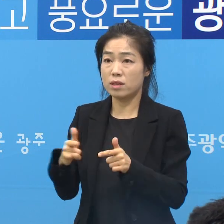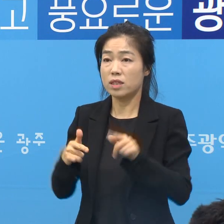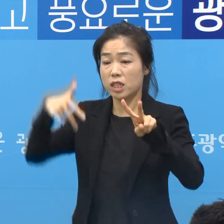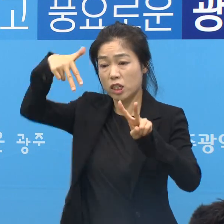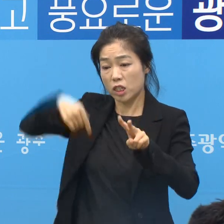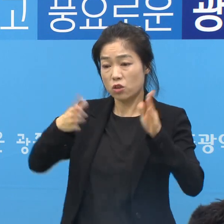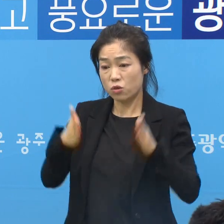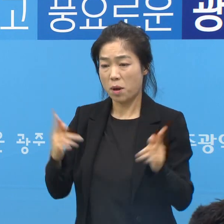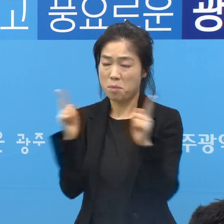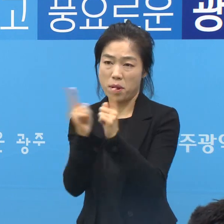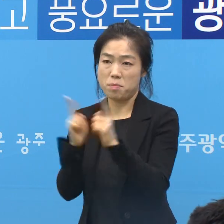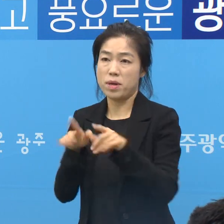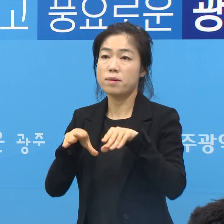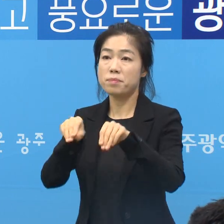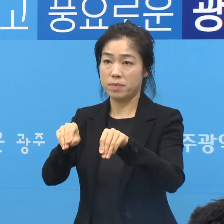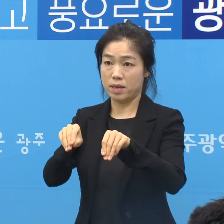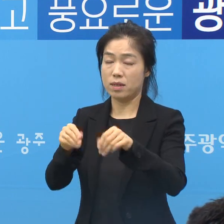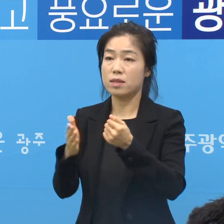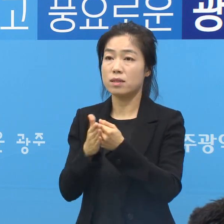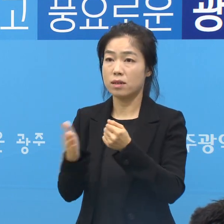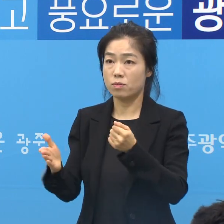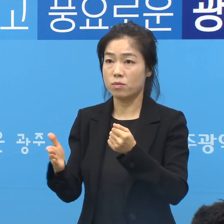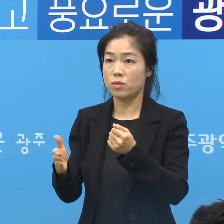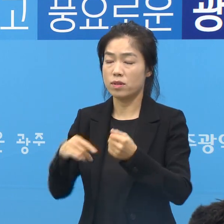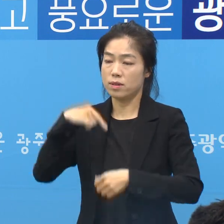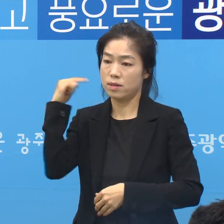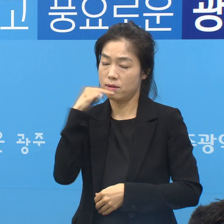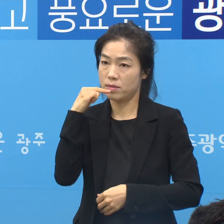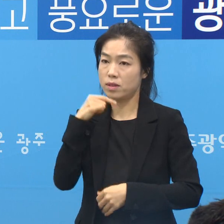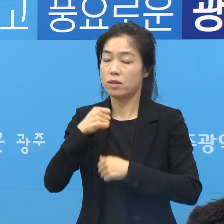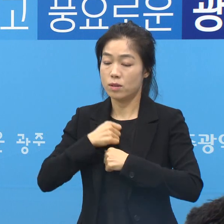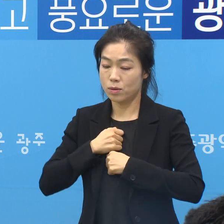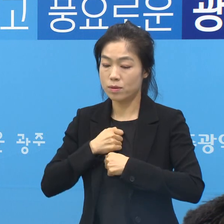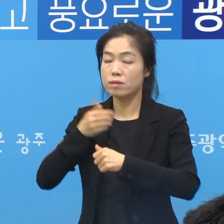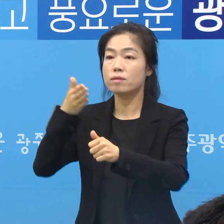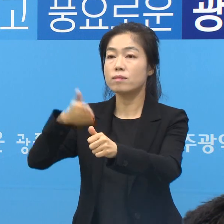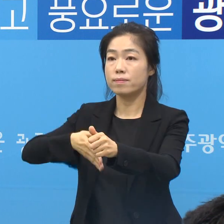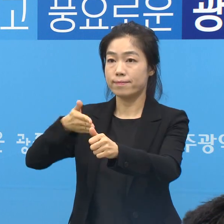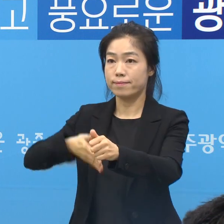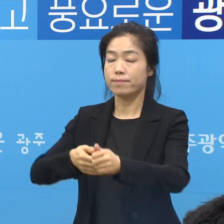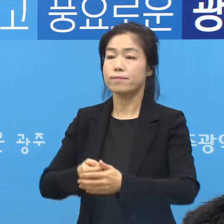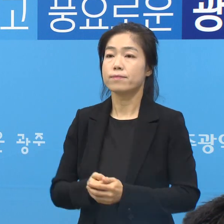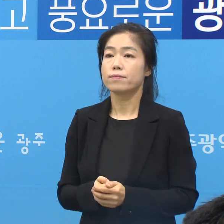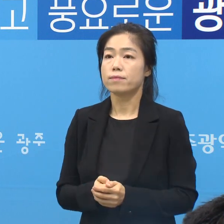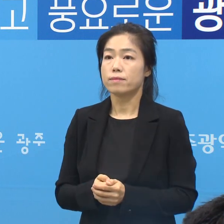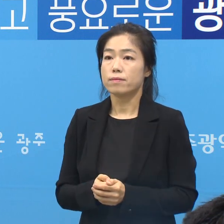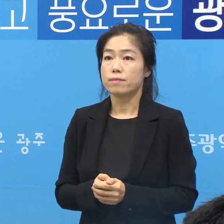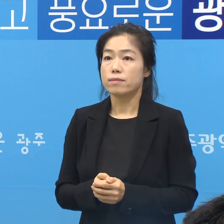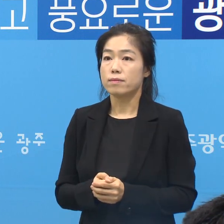2주간 면회 금지 조치가 내려져 있으니 엄격히 준수해 주기 바라겠습니다.